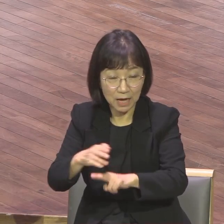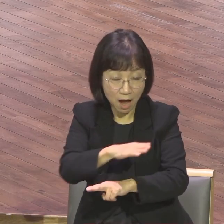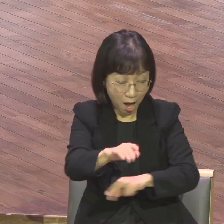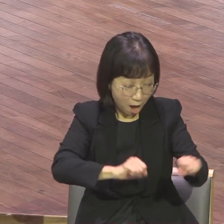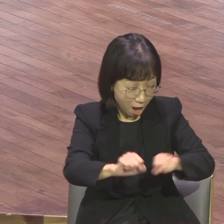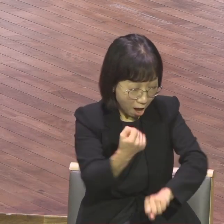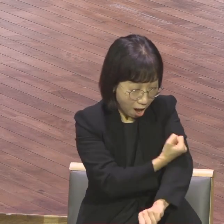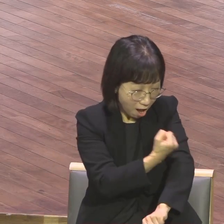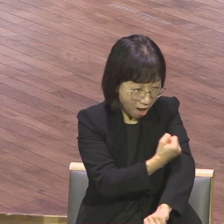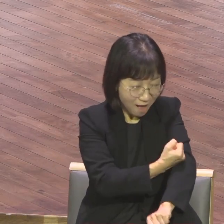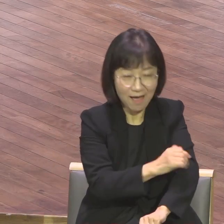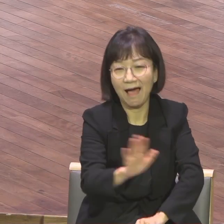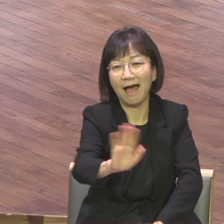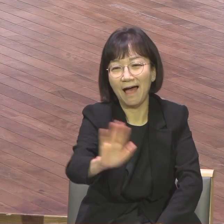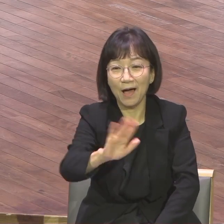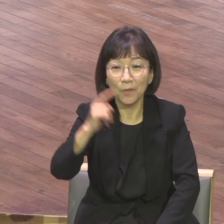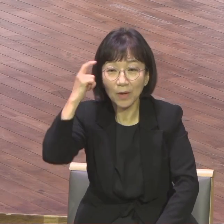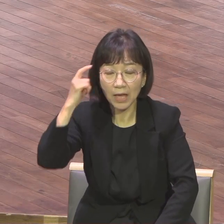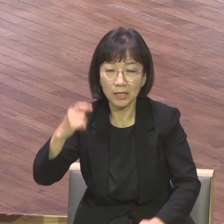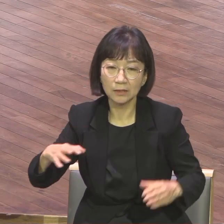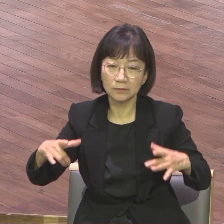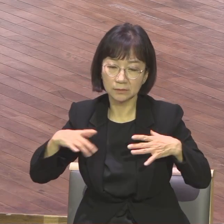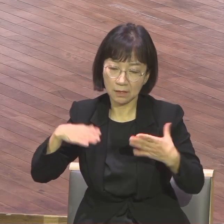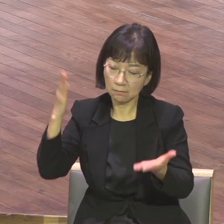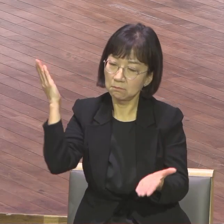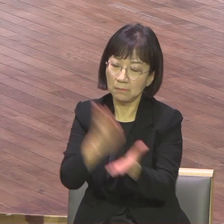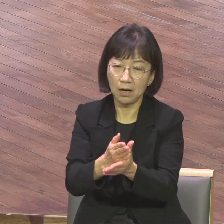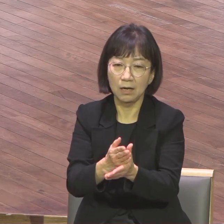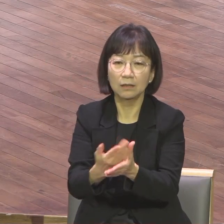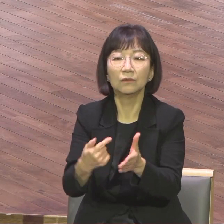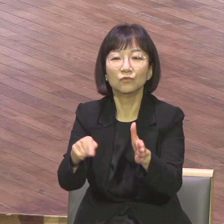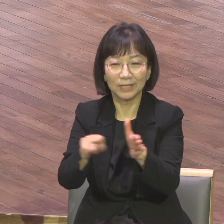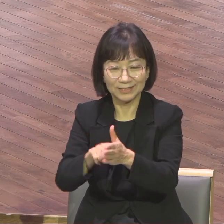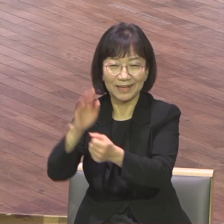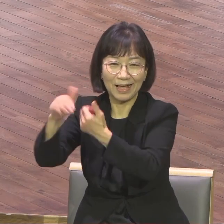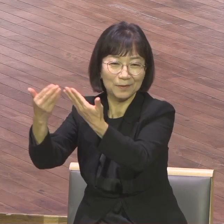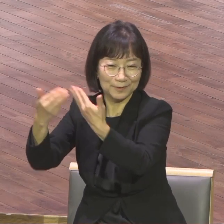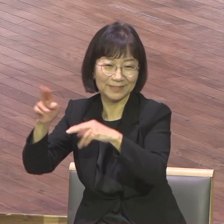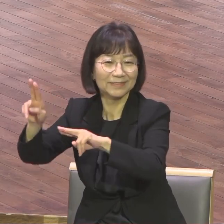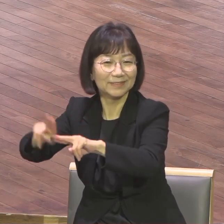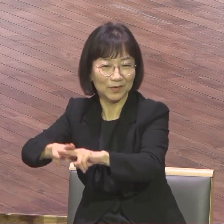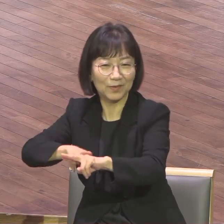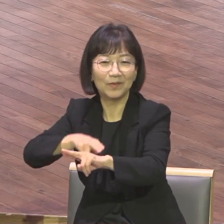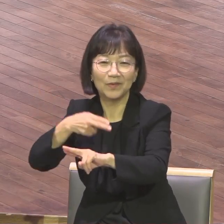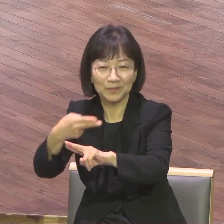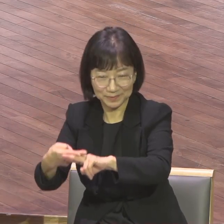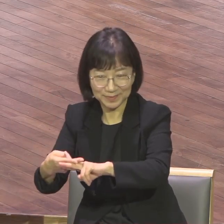이건 아무든지 누구든지 자랑치 못하게 하려 하십니다.